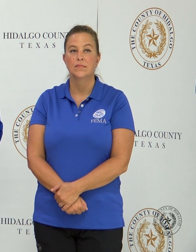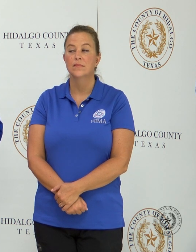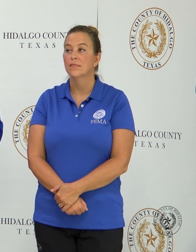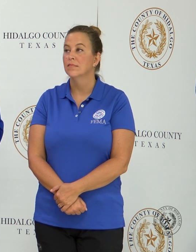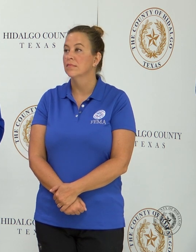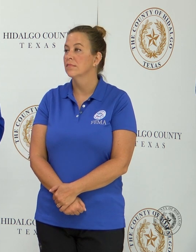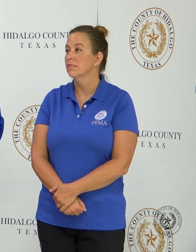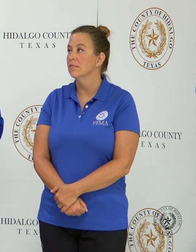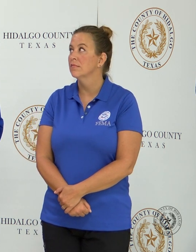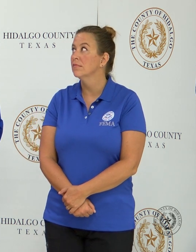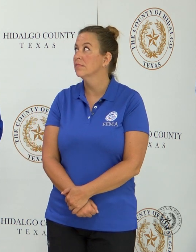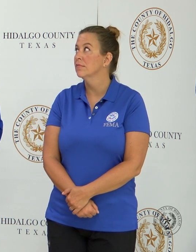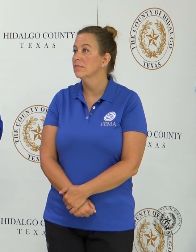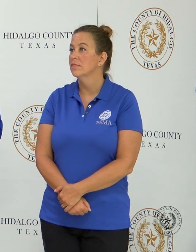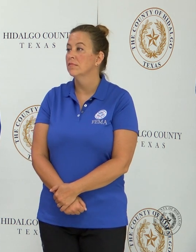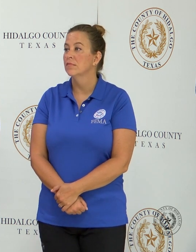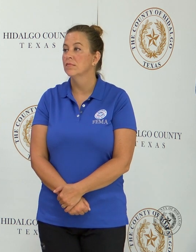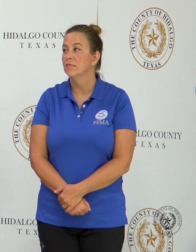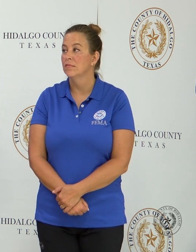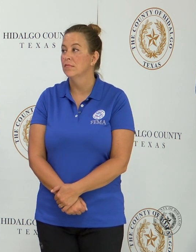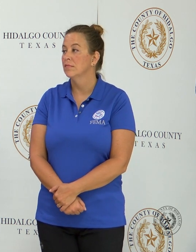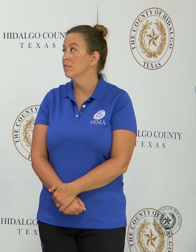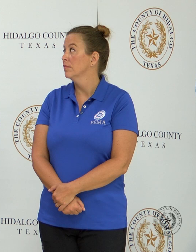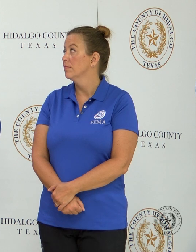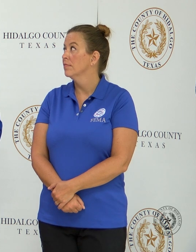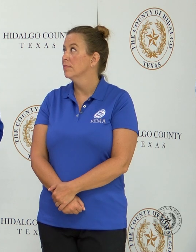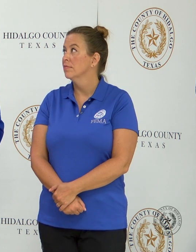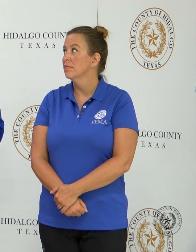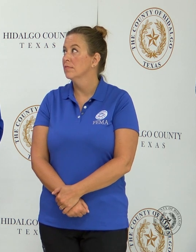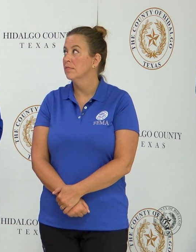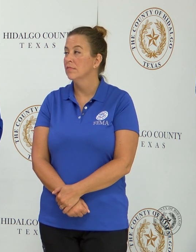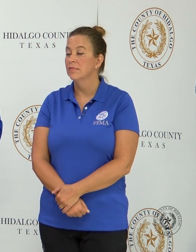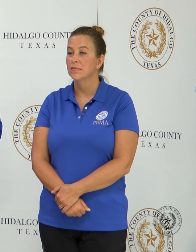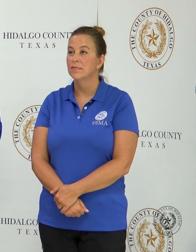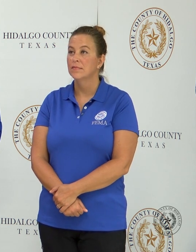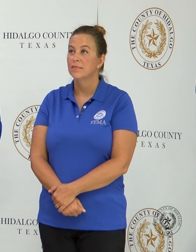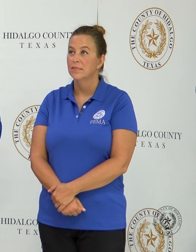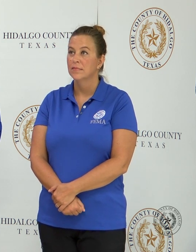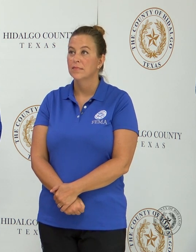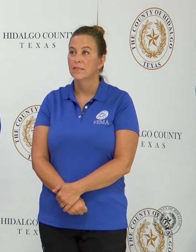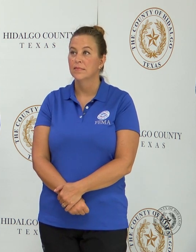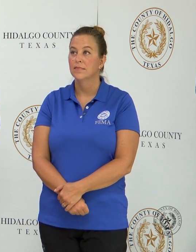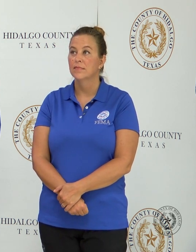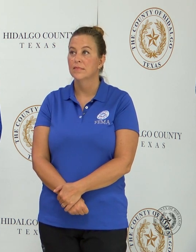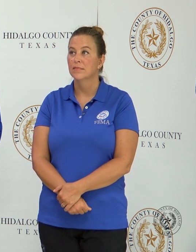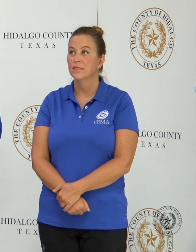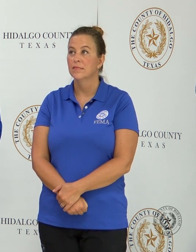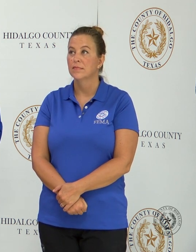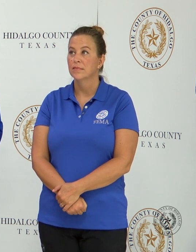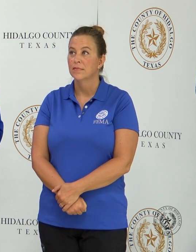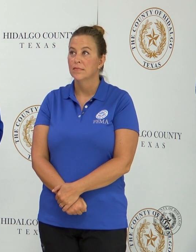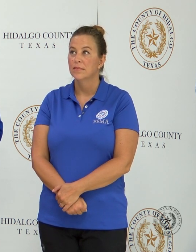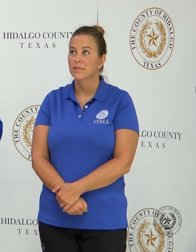con SBA. Tiene hasta septiembre 16 para registrarse y aplicar. Agradecemos a todos